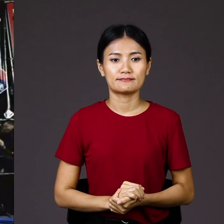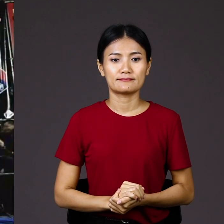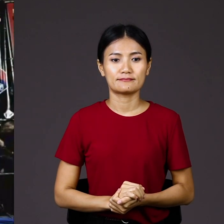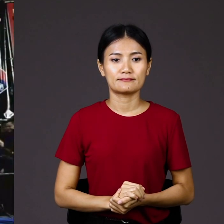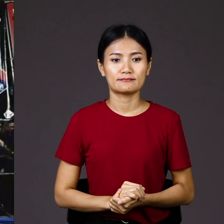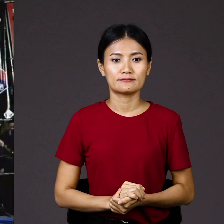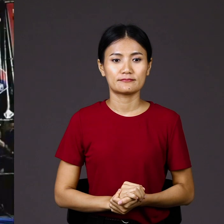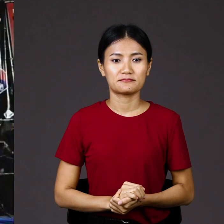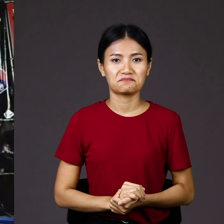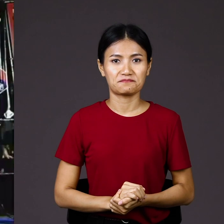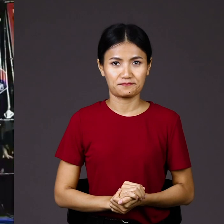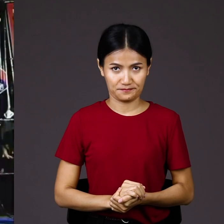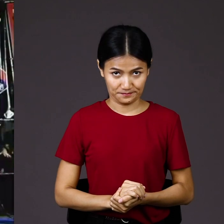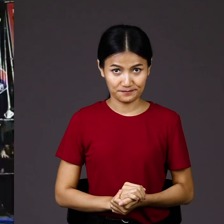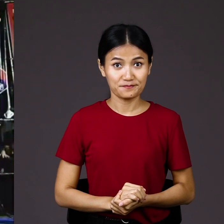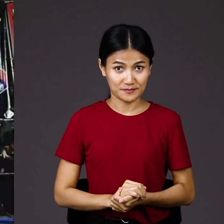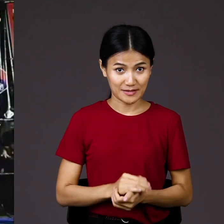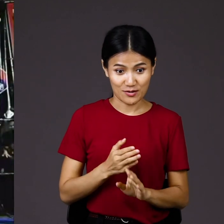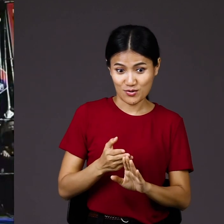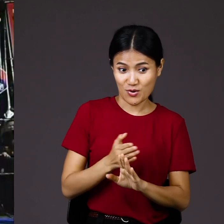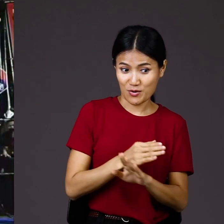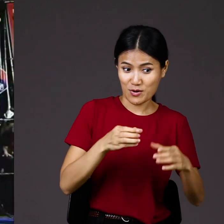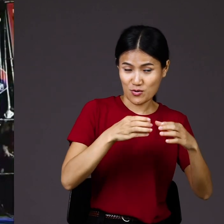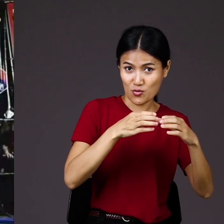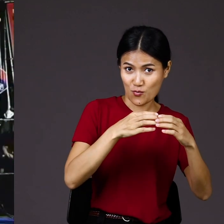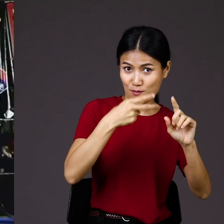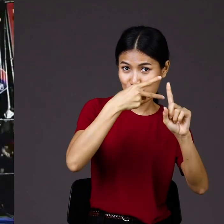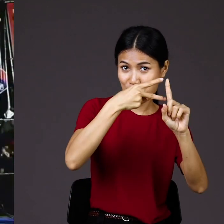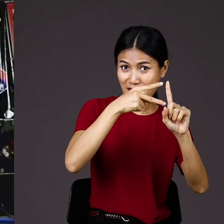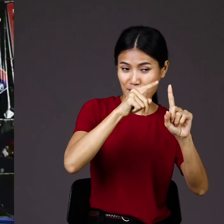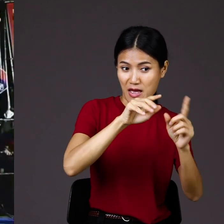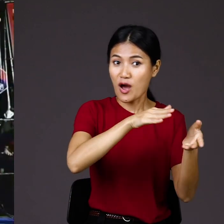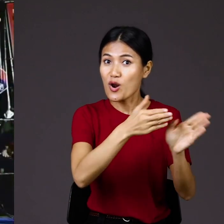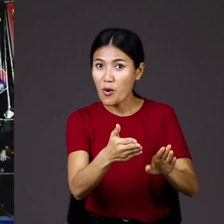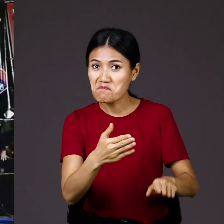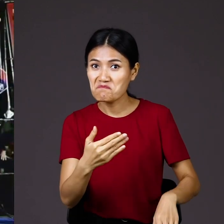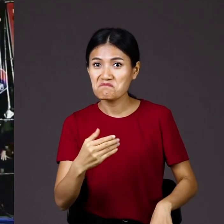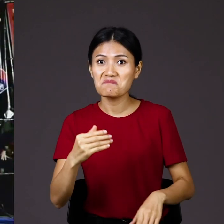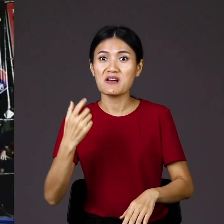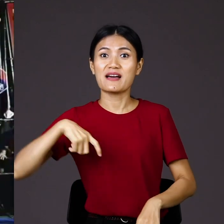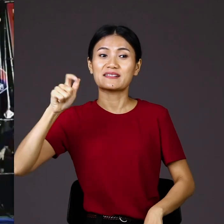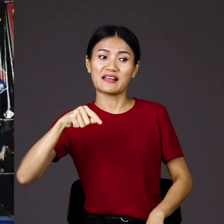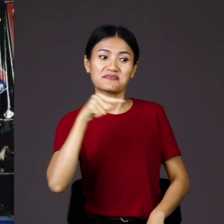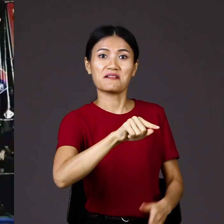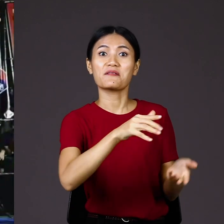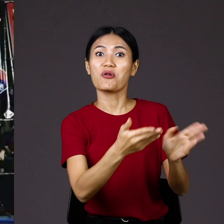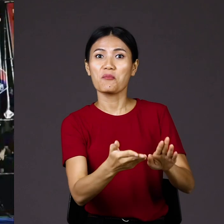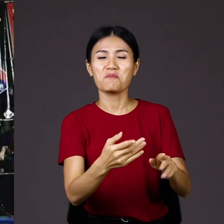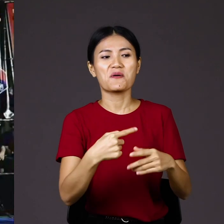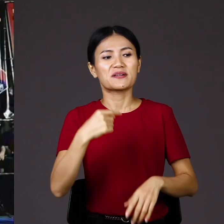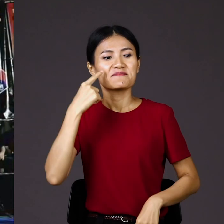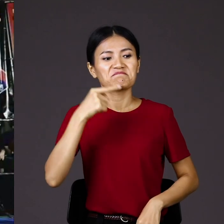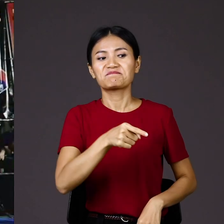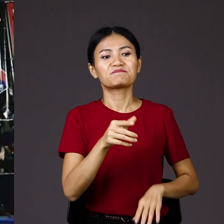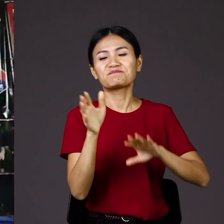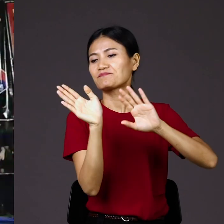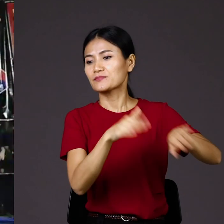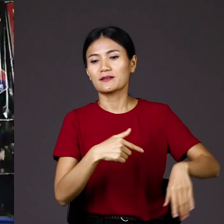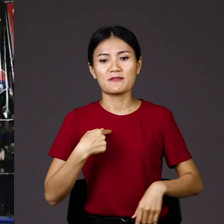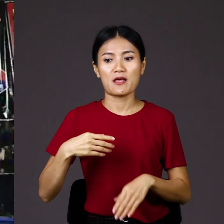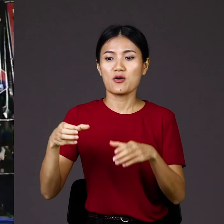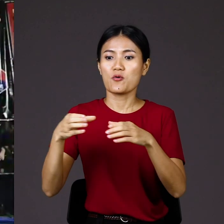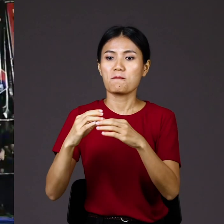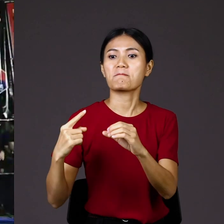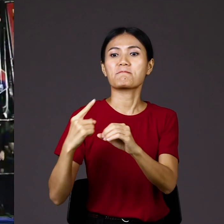แล้วเราก็สืบทอดแนวคิดแนวทางต่างๆที่พรรคอนาคตใหม่เขาทำกันไว้เขาคิดเอาไว้หลายอย่างแ